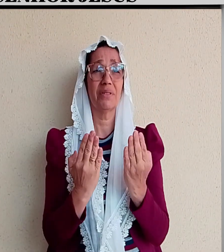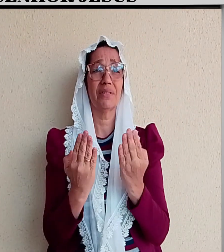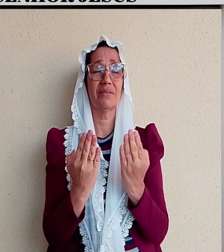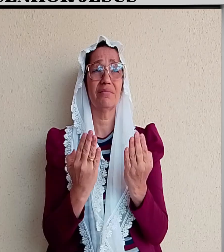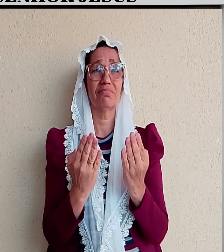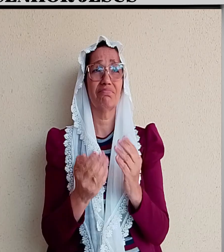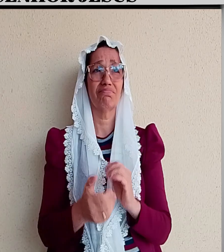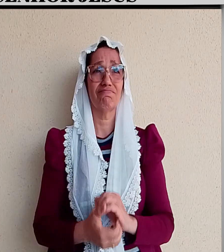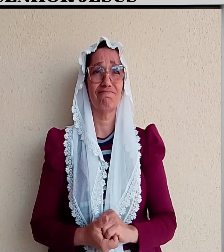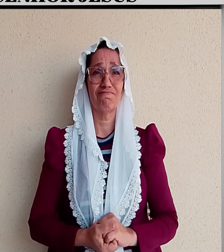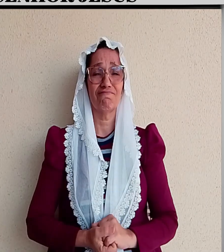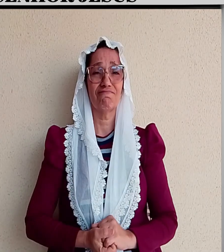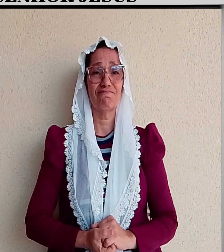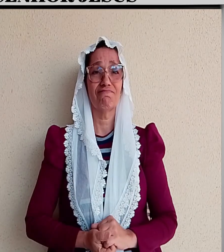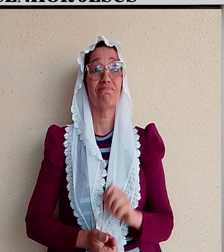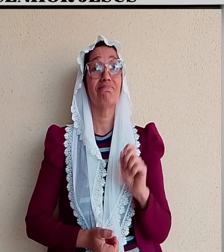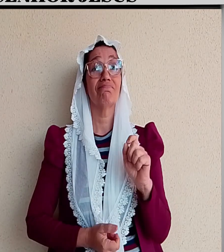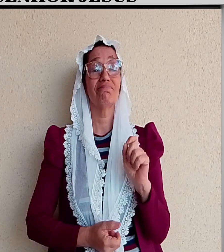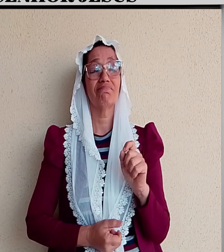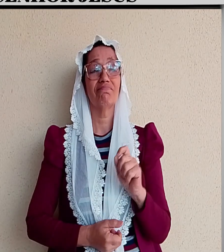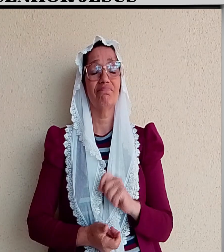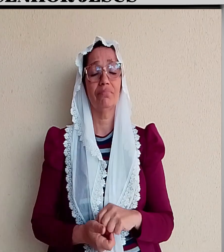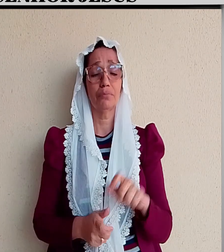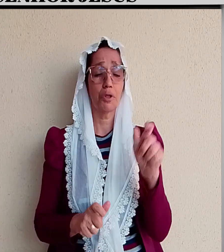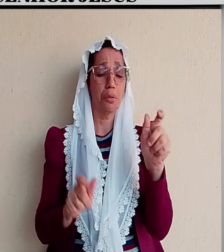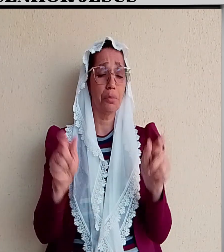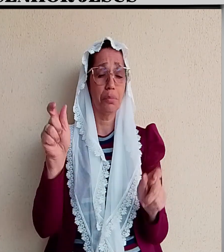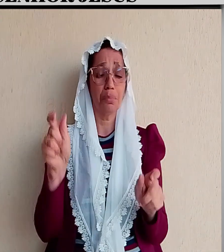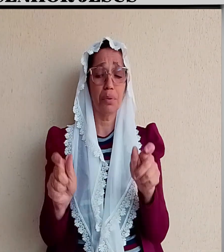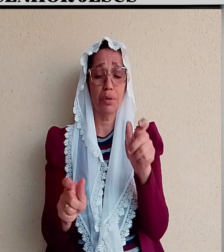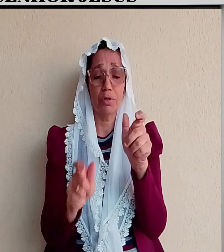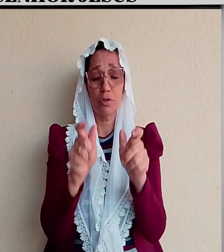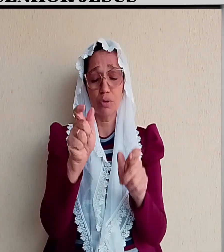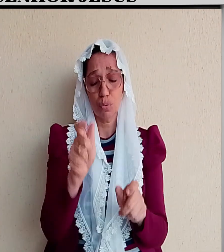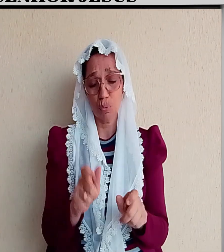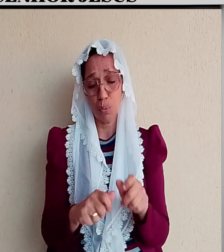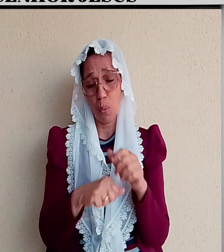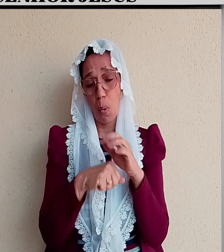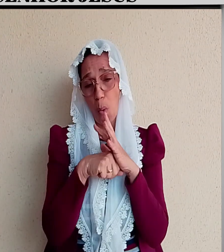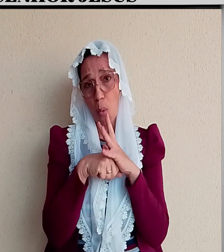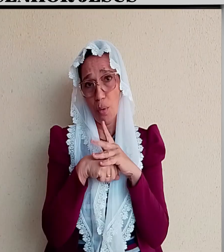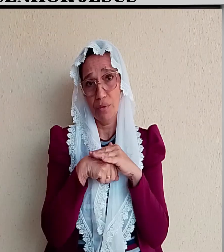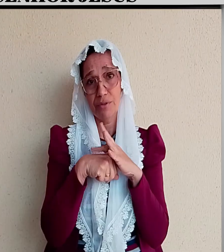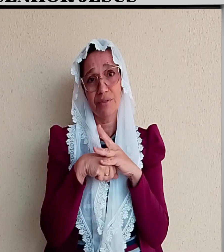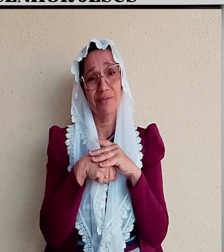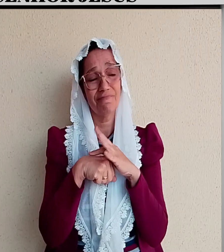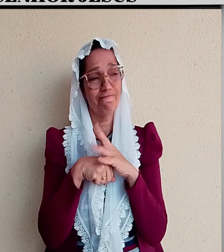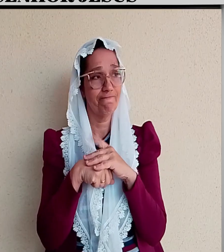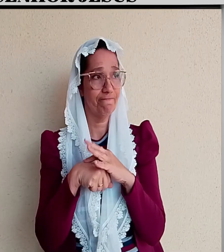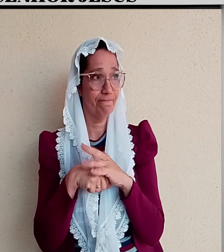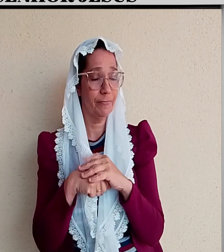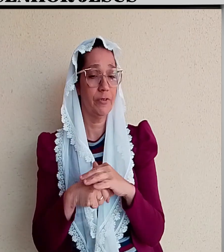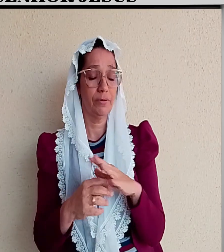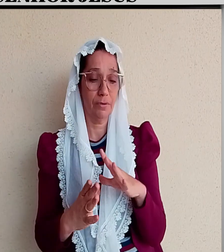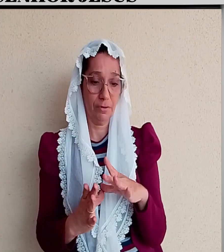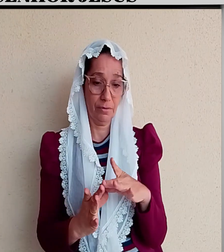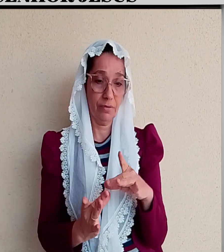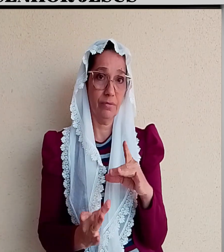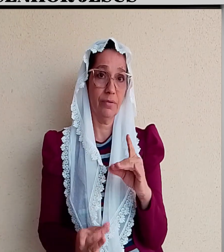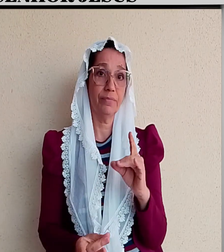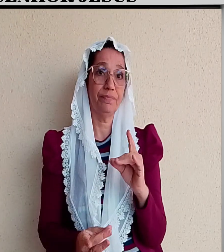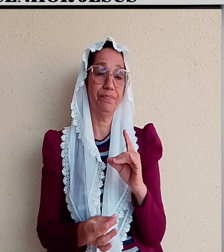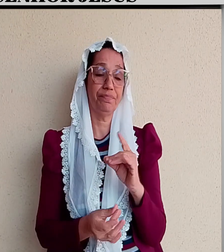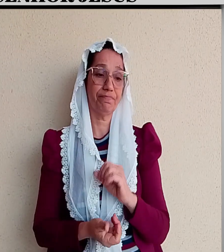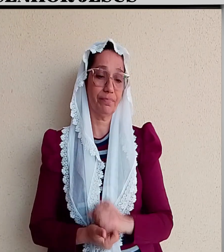da graça e o nosso tratamento precisava ser mais fino. Então o Senhor nos